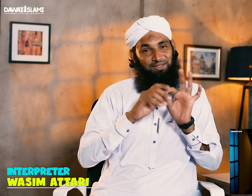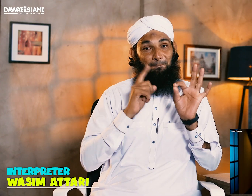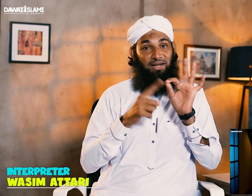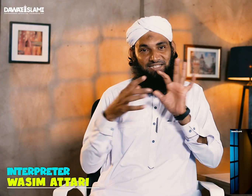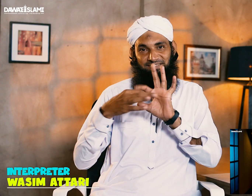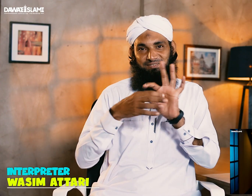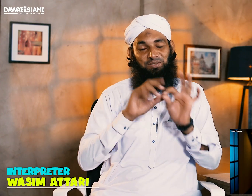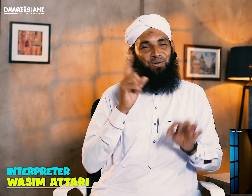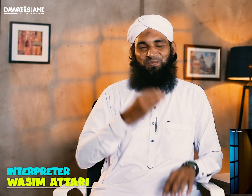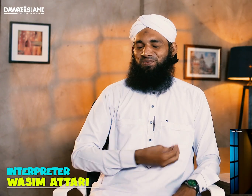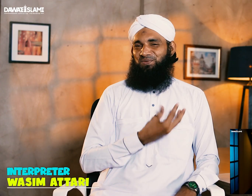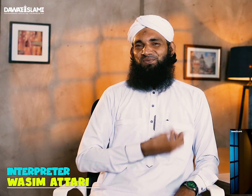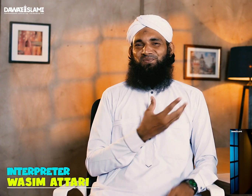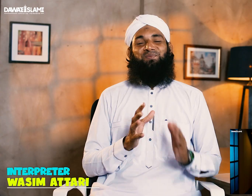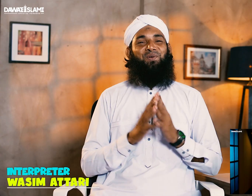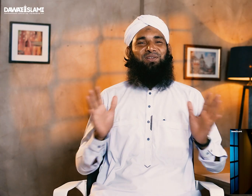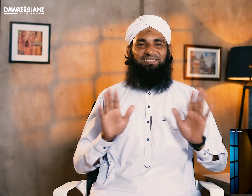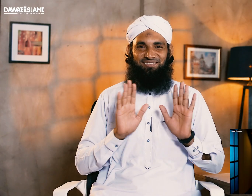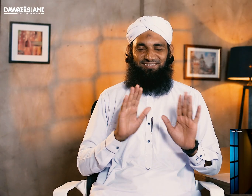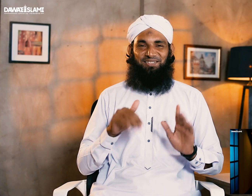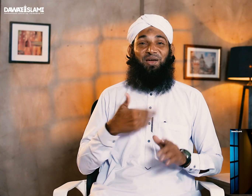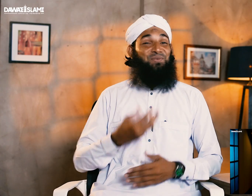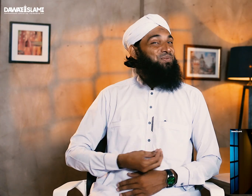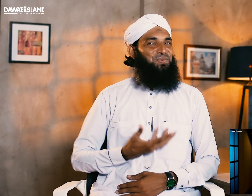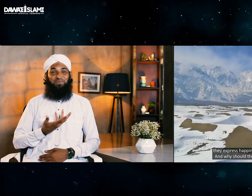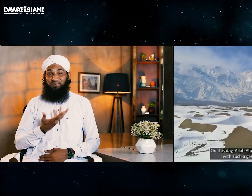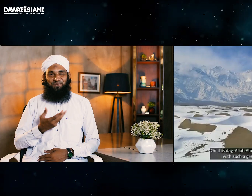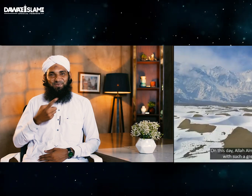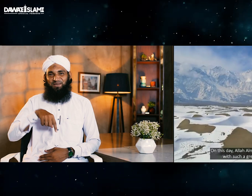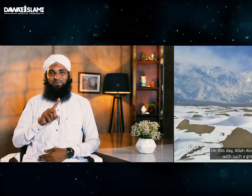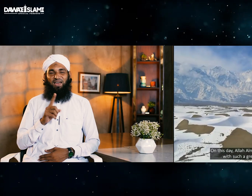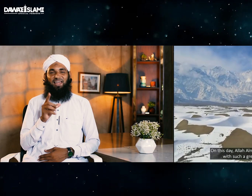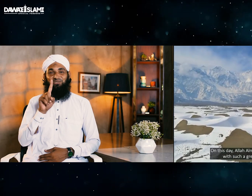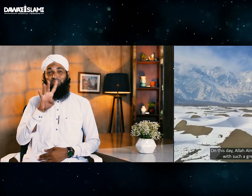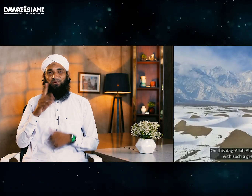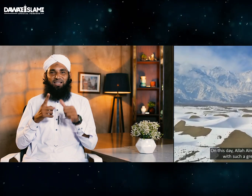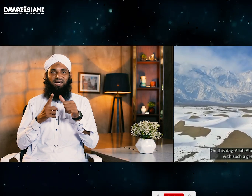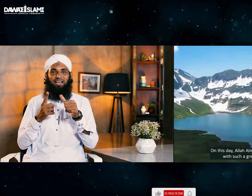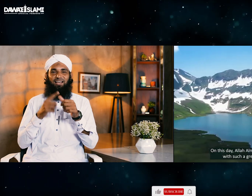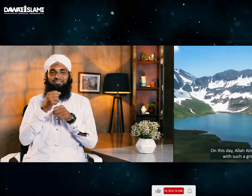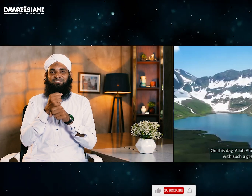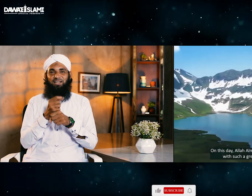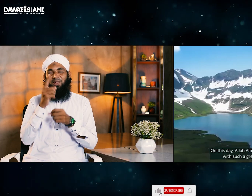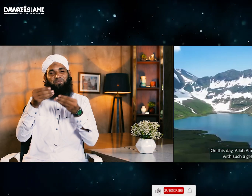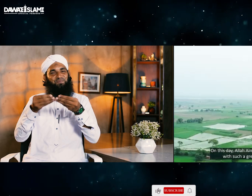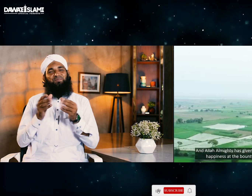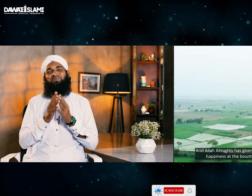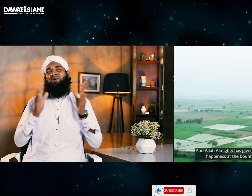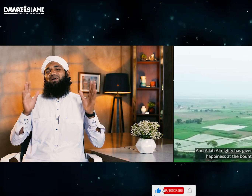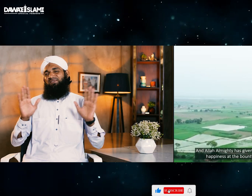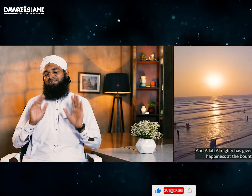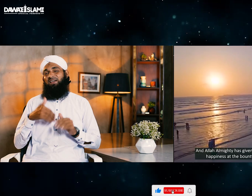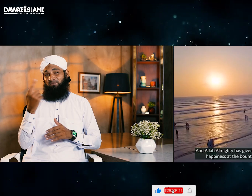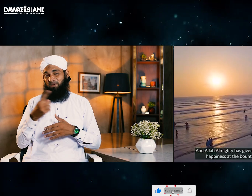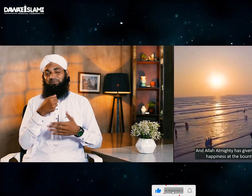ہیں اس دن خوشی اور مسرت کا اظہار کرتے ہیں، اور کیوں نہ کریں کہ اس دن ہمیں اللہ پاک نے اتنی بڑی نعمت سے جو نوازا، اور اللہ